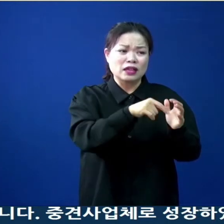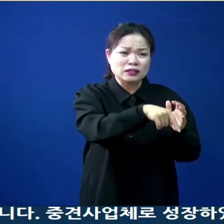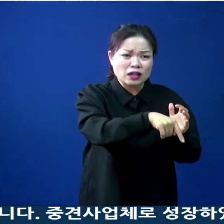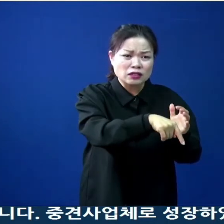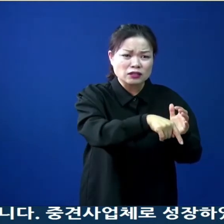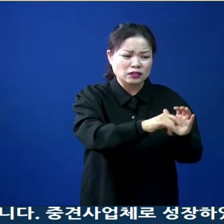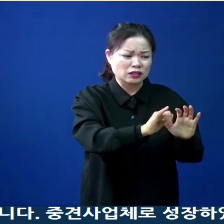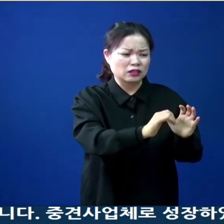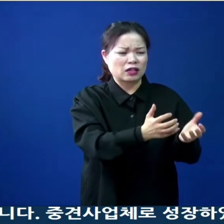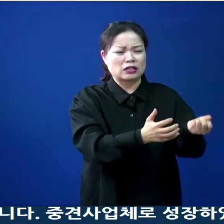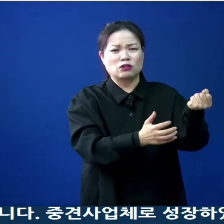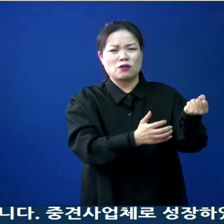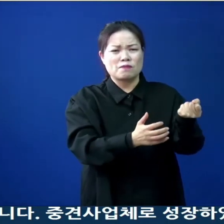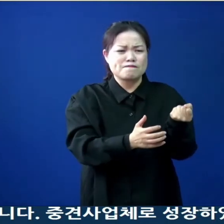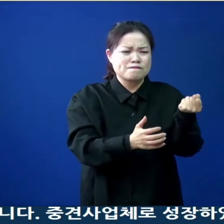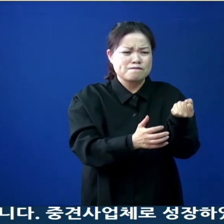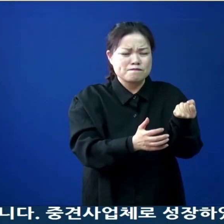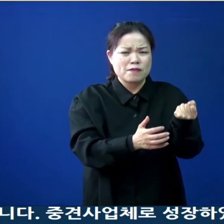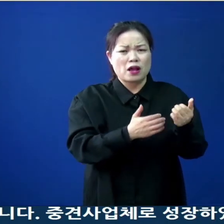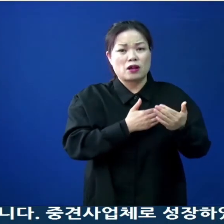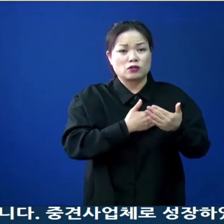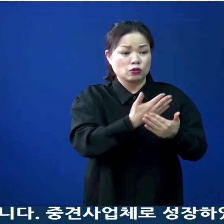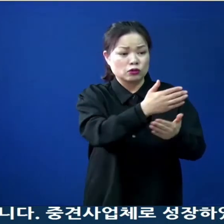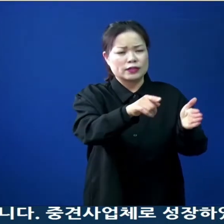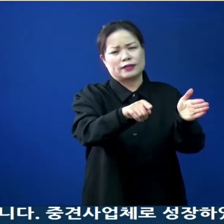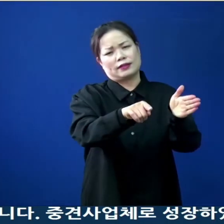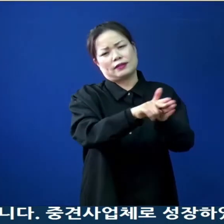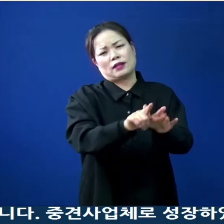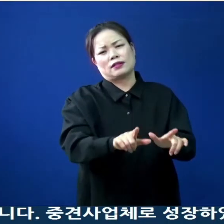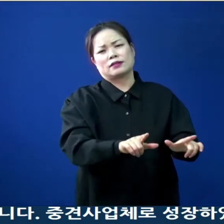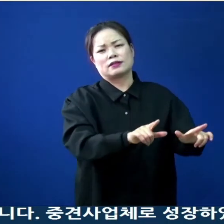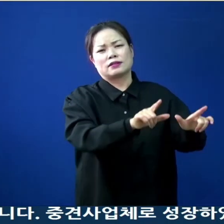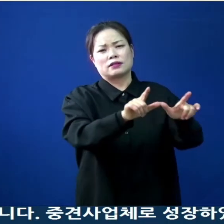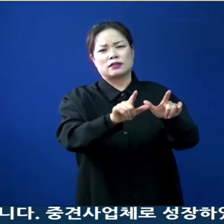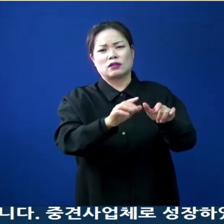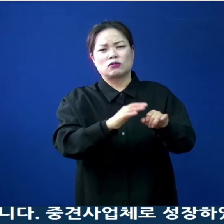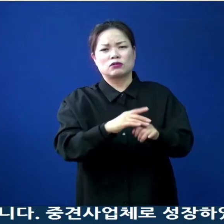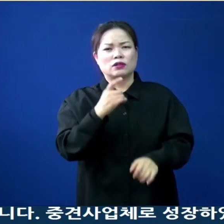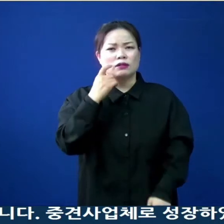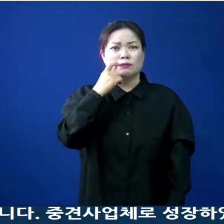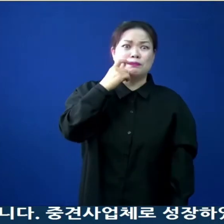대한 조바심은 결국 우리의 신앙의 길을 걸어갈 때 우리에게 독이 됩니다.